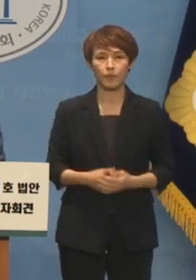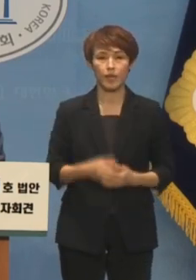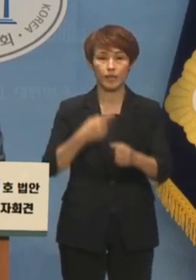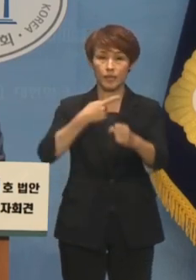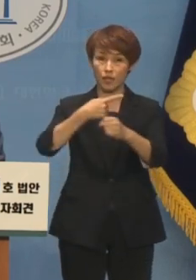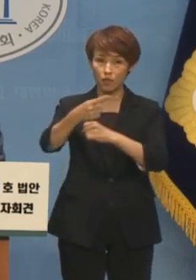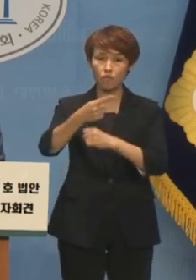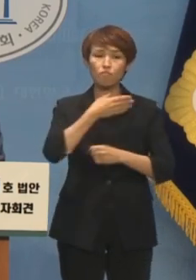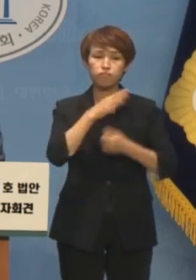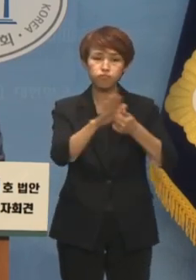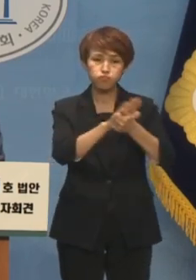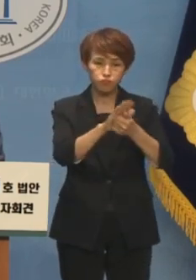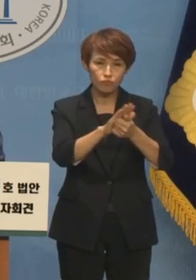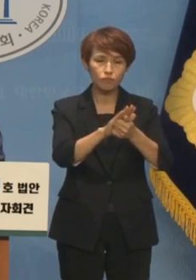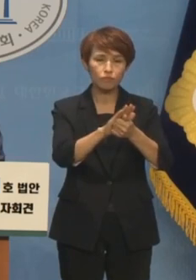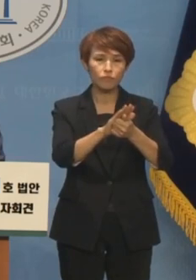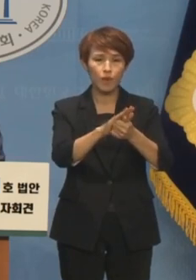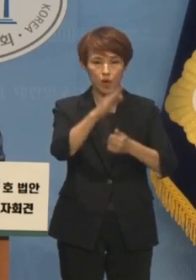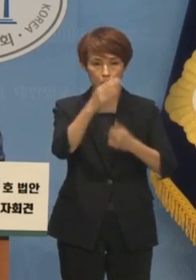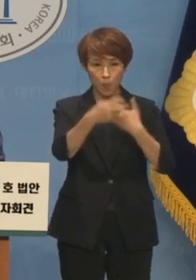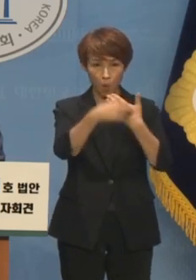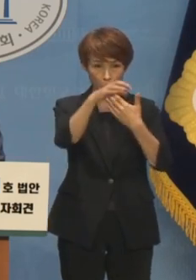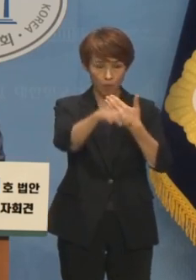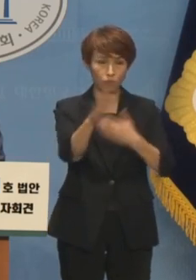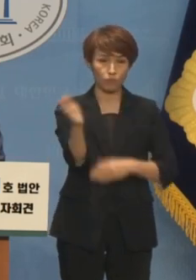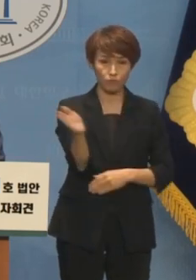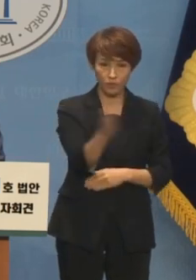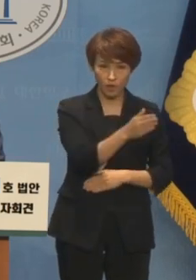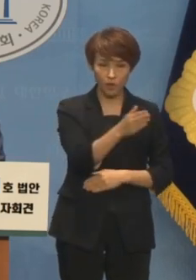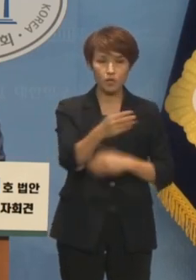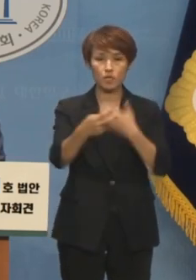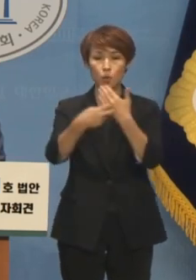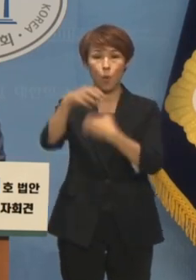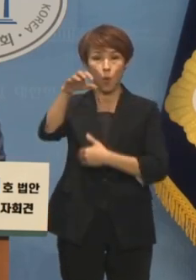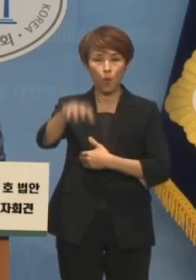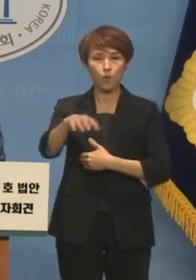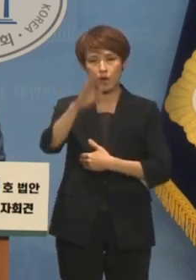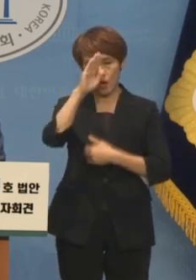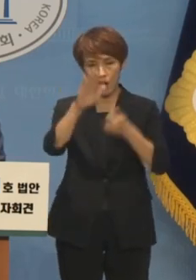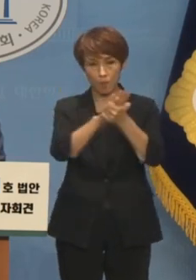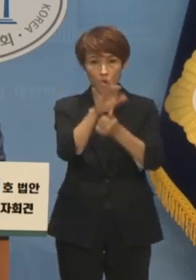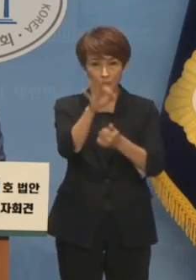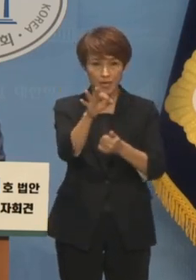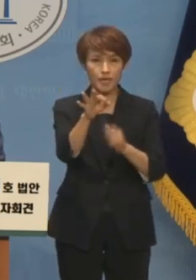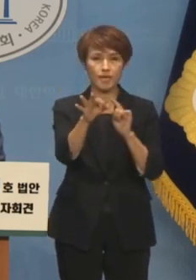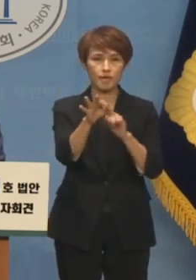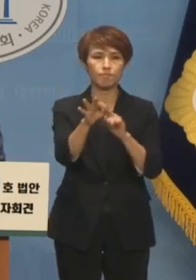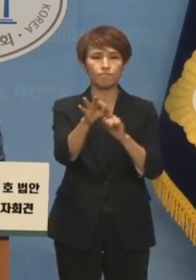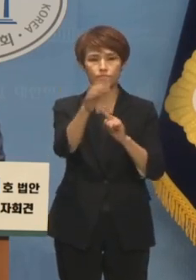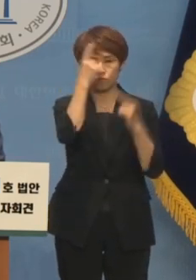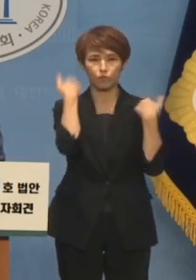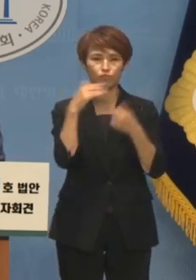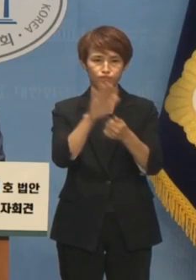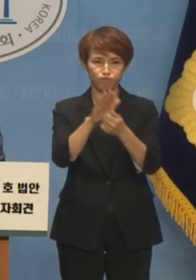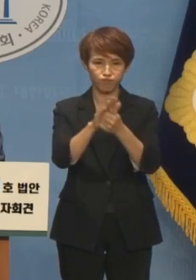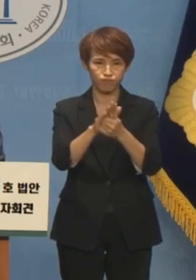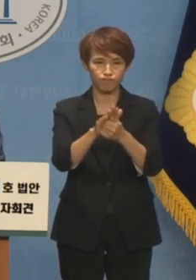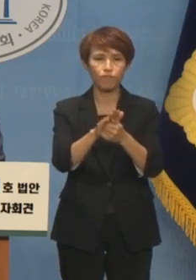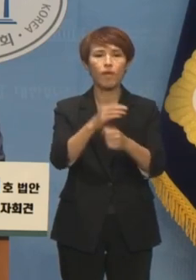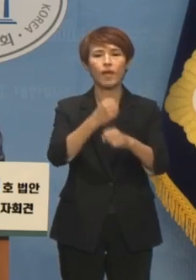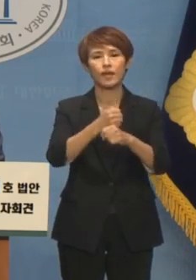내년 요양병원을 시작으로 요양기관과 의료급여기관의 간병비 급여화를 단계적으로 시행하도록